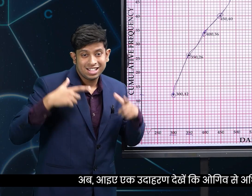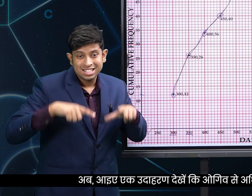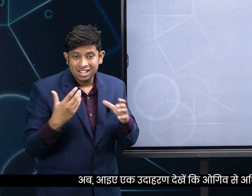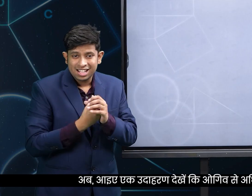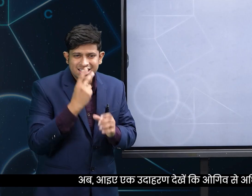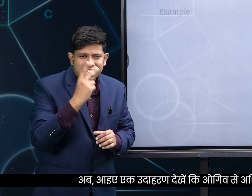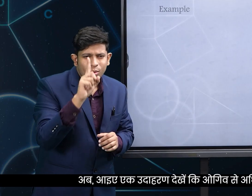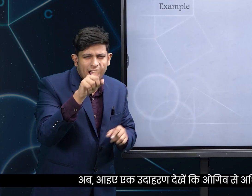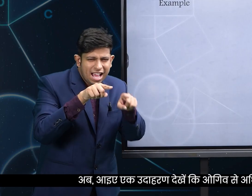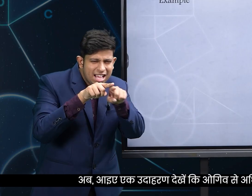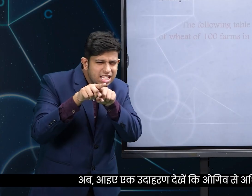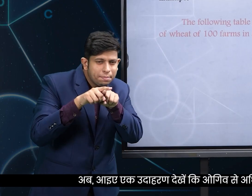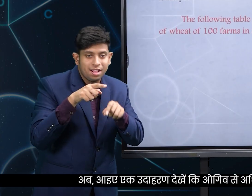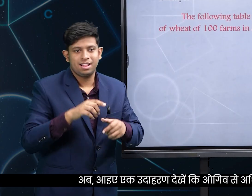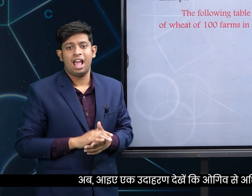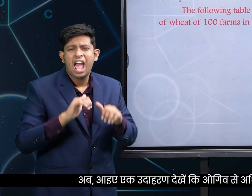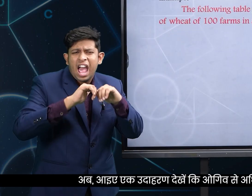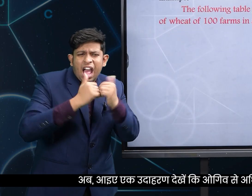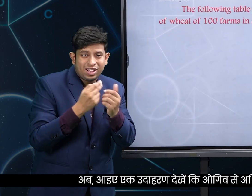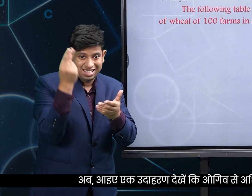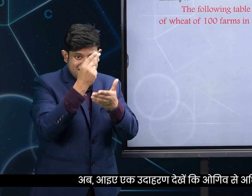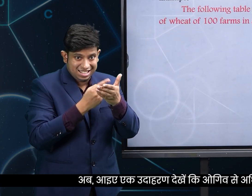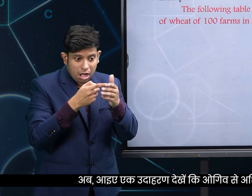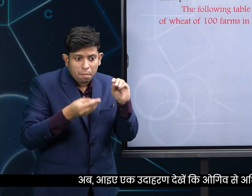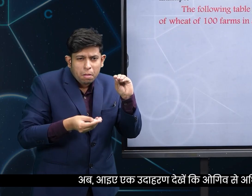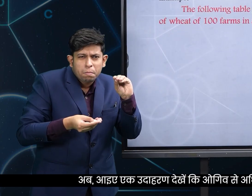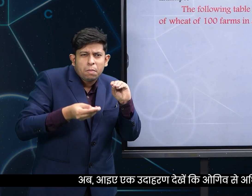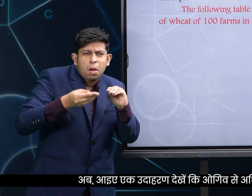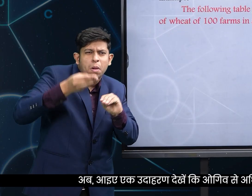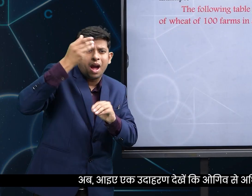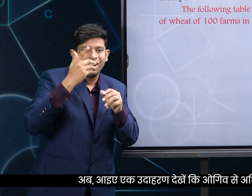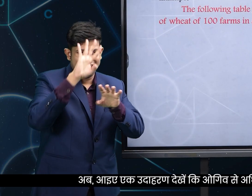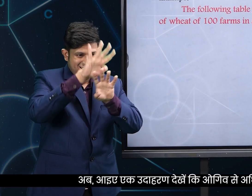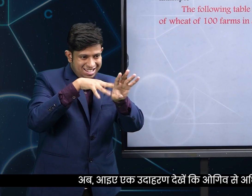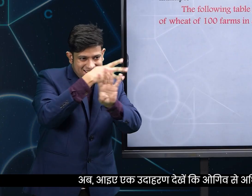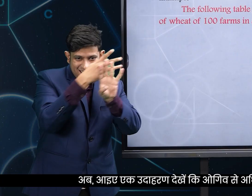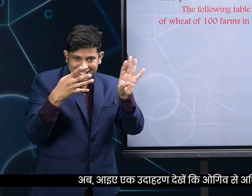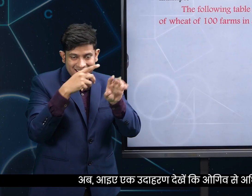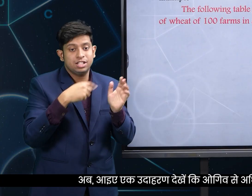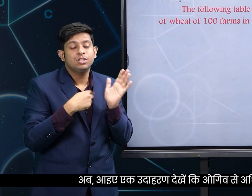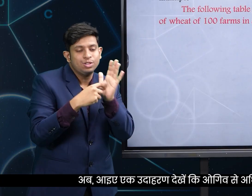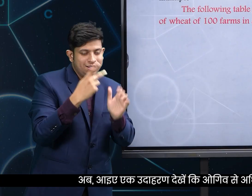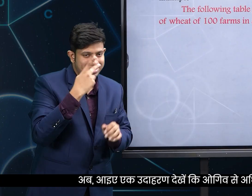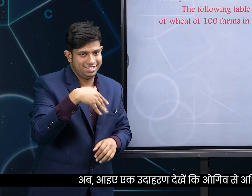अब आइए एक उदाहरण देखें कि ओगिव से अधिक कैसे आकर्षित किए जाए।